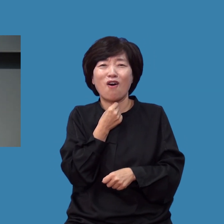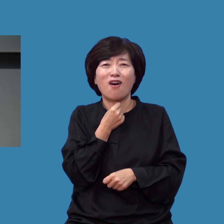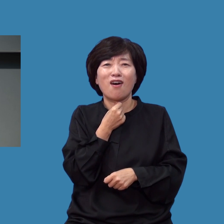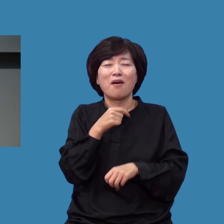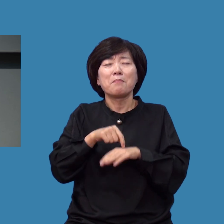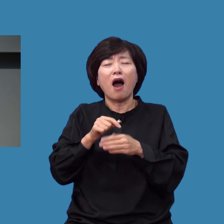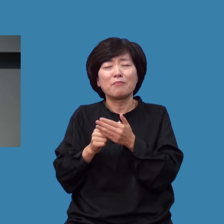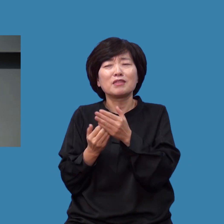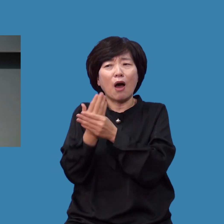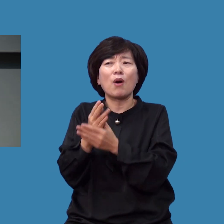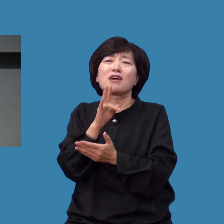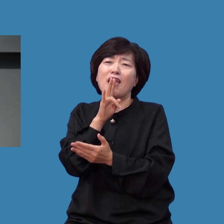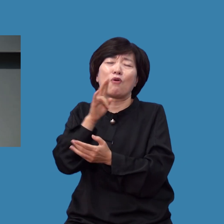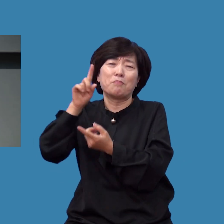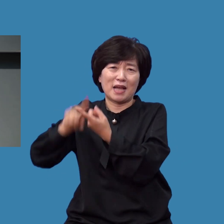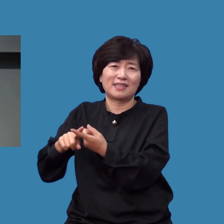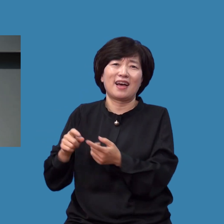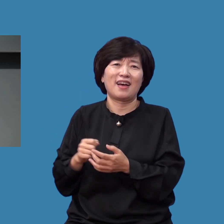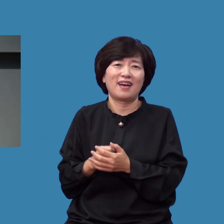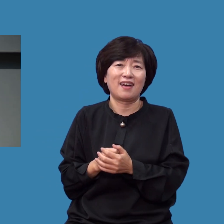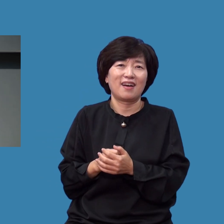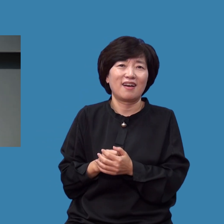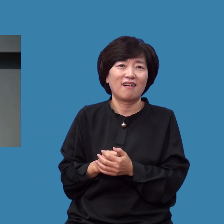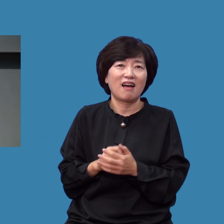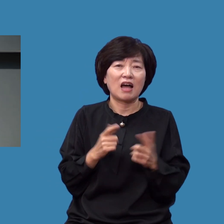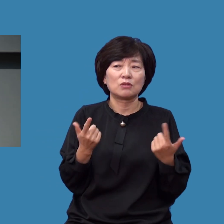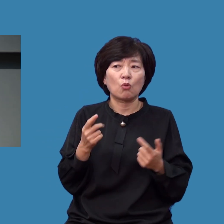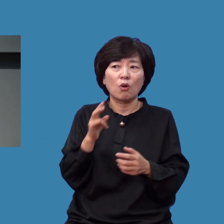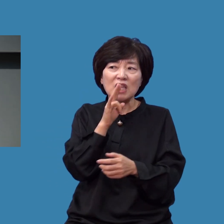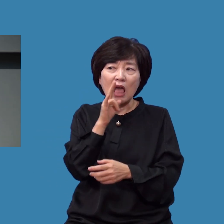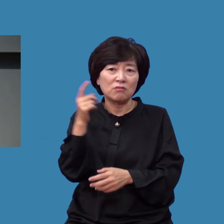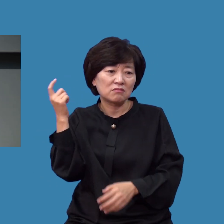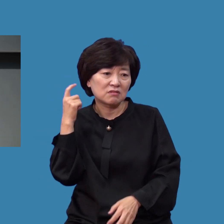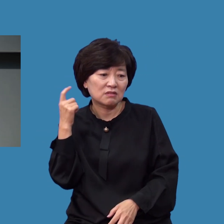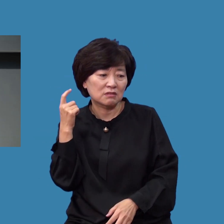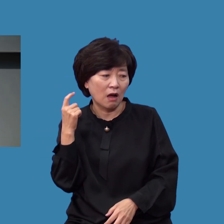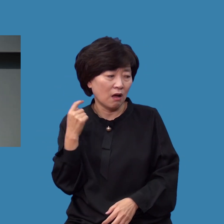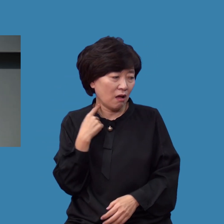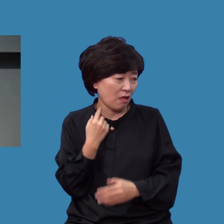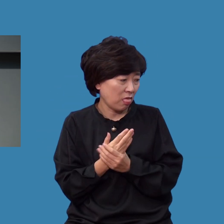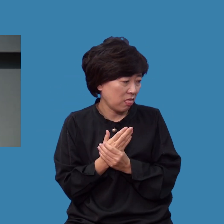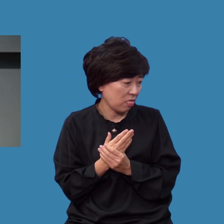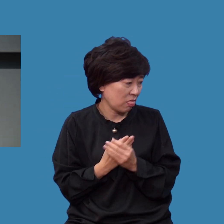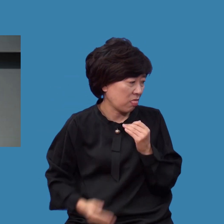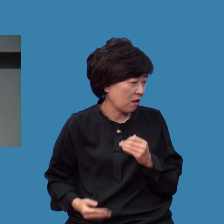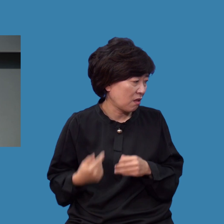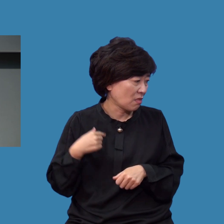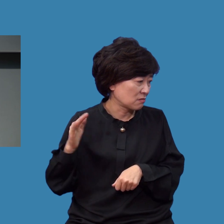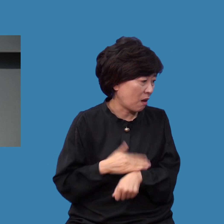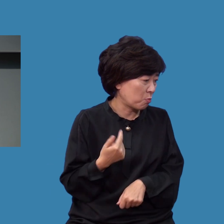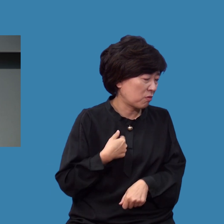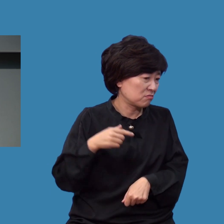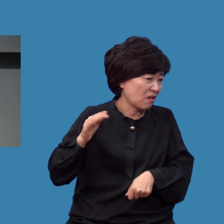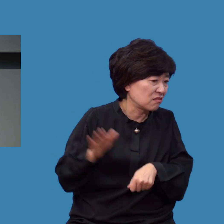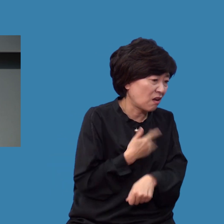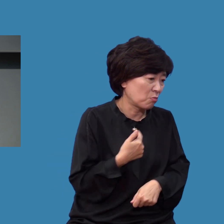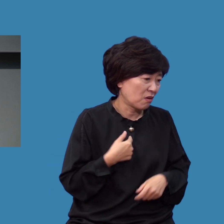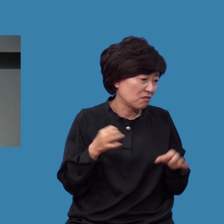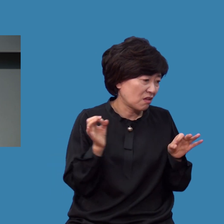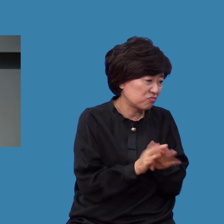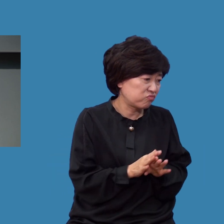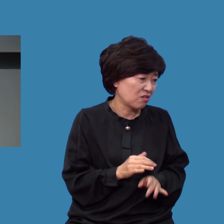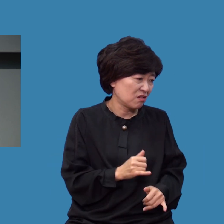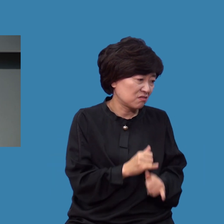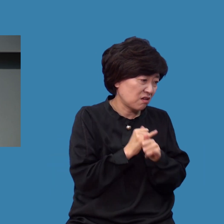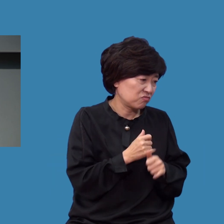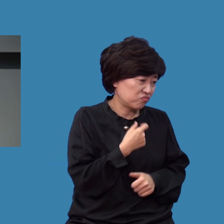이렇게 돼야지 예언이지. 그렇게 하지 않고 예언을 듣고 있으니까 점점 잘못했지, 나는 없어져야 돼,